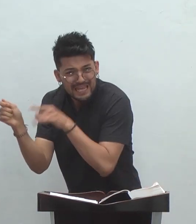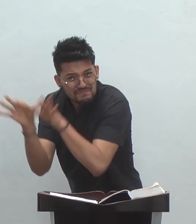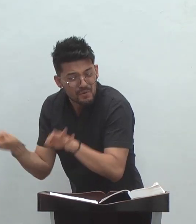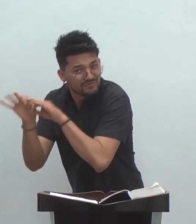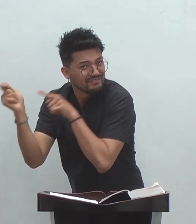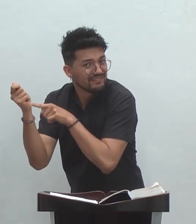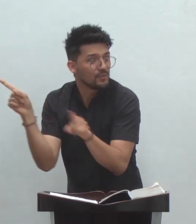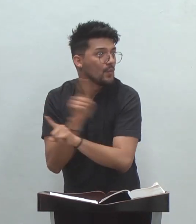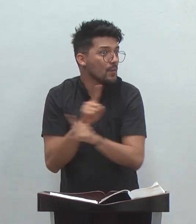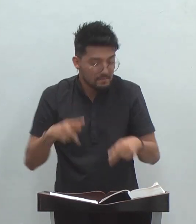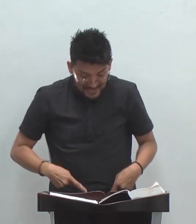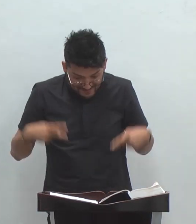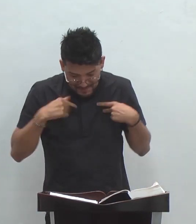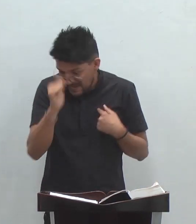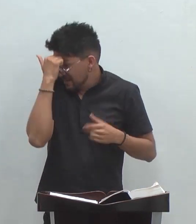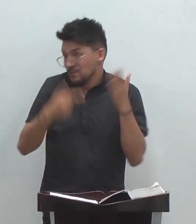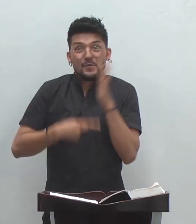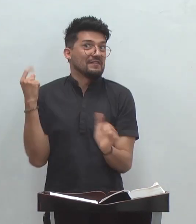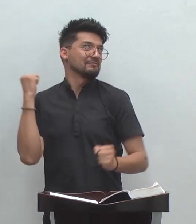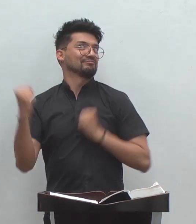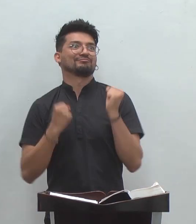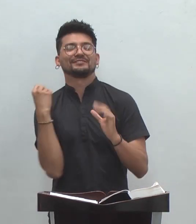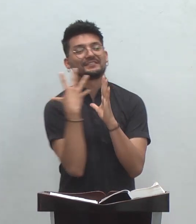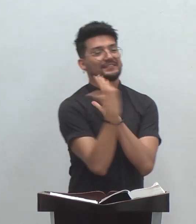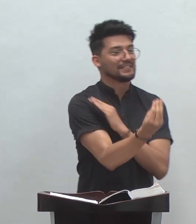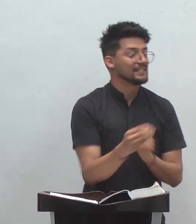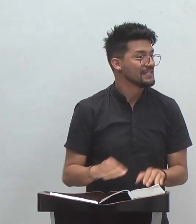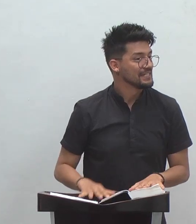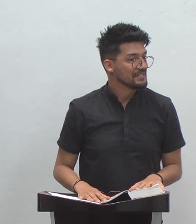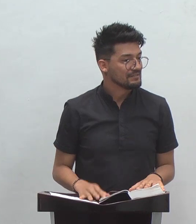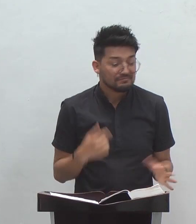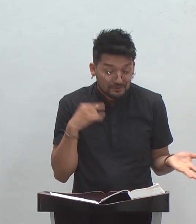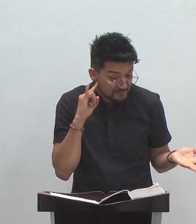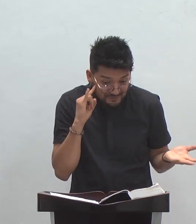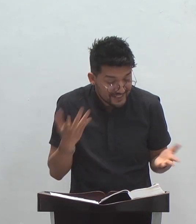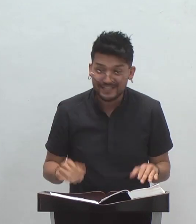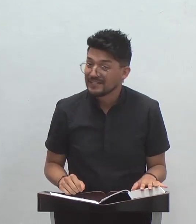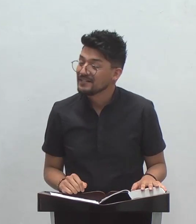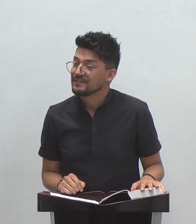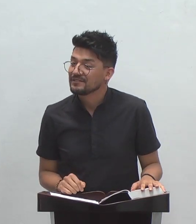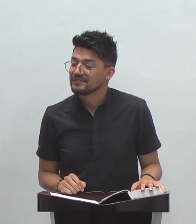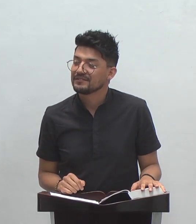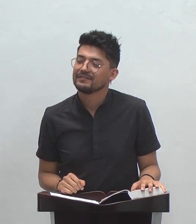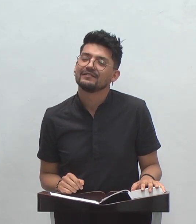salir. Y eran importantes las llaves, tenía que hacer algo por mi vida. Yo no escucho.